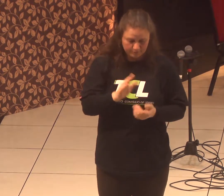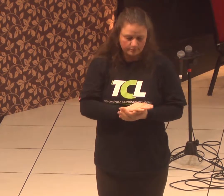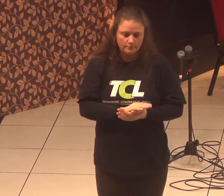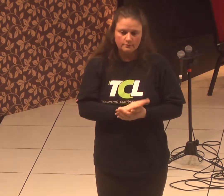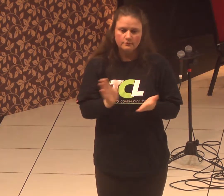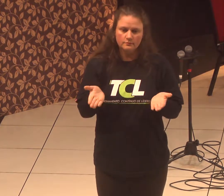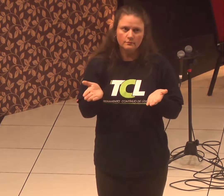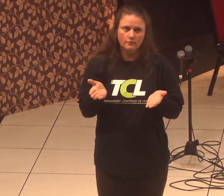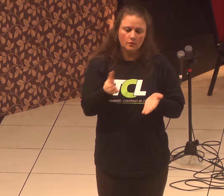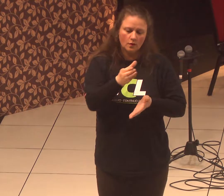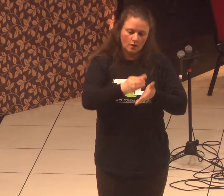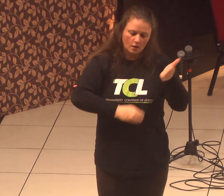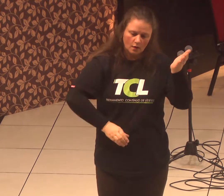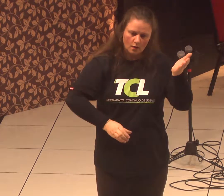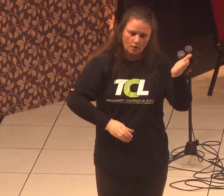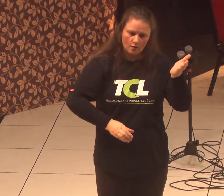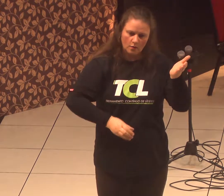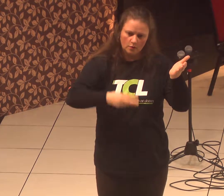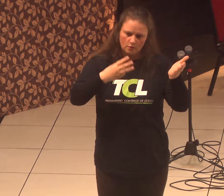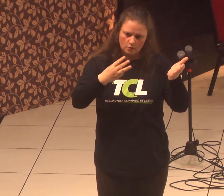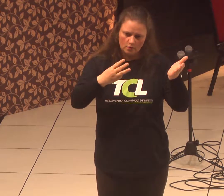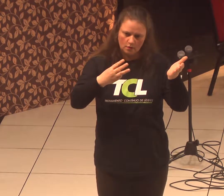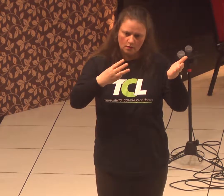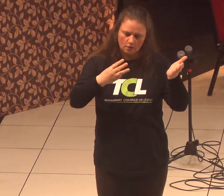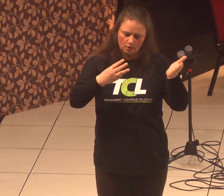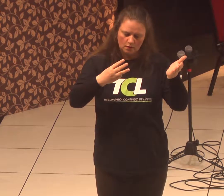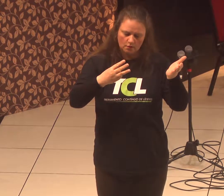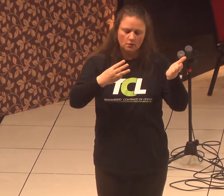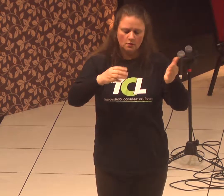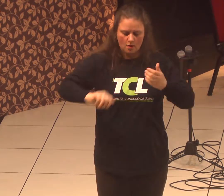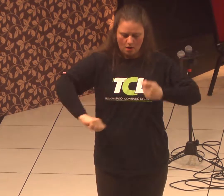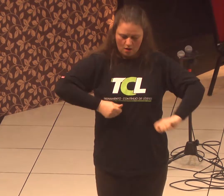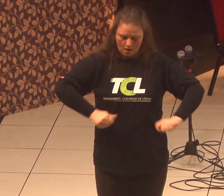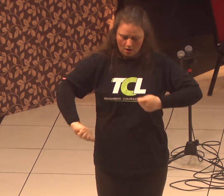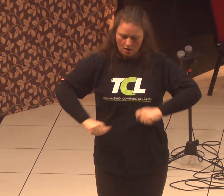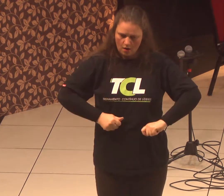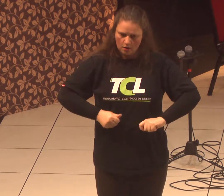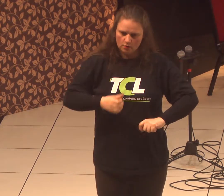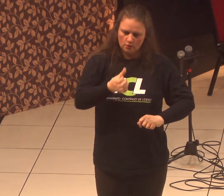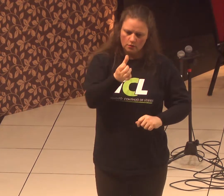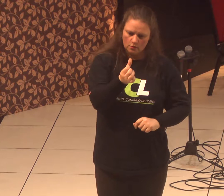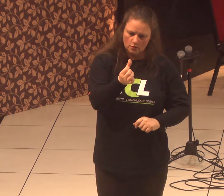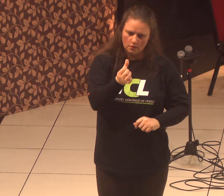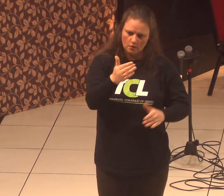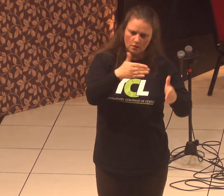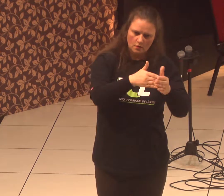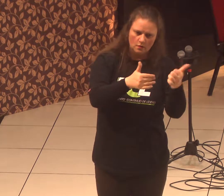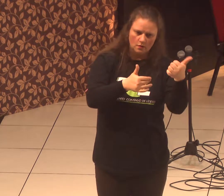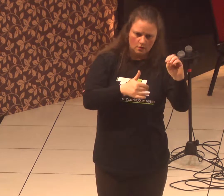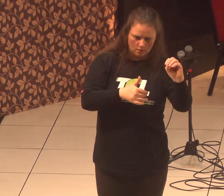terceiro capítulo de Atos, do versículo 6 ao 10 agora, certo? Do 6 ao 10. No